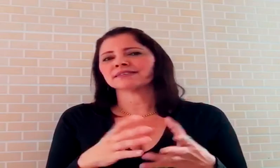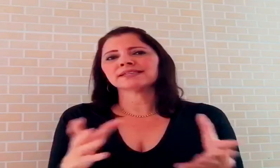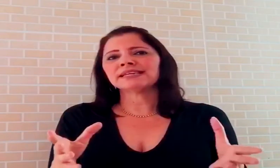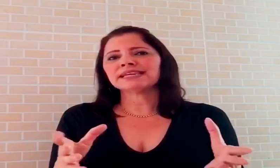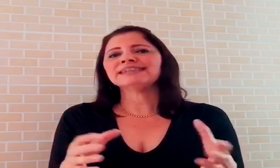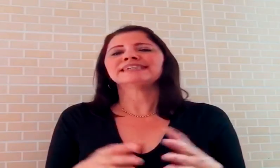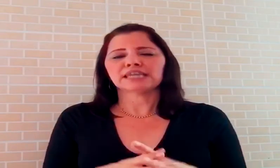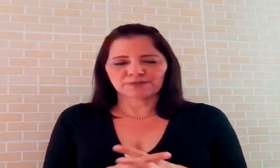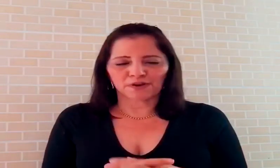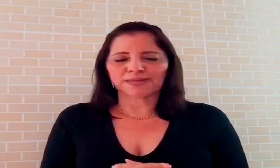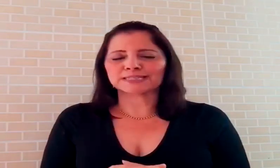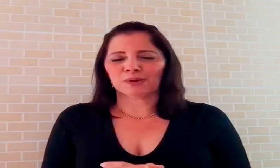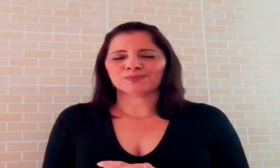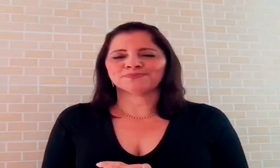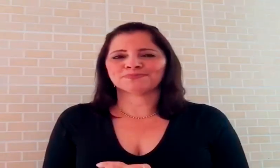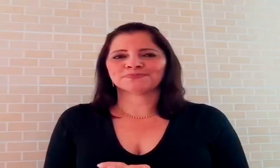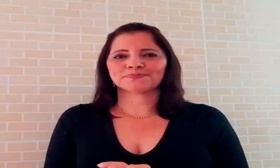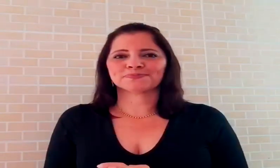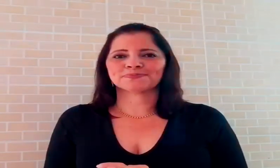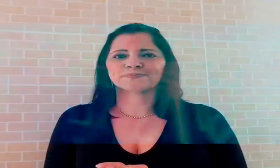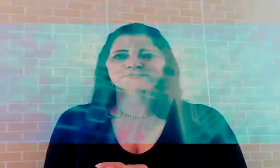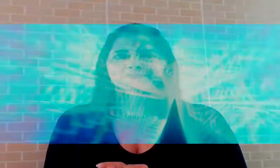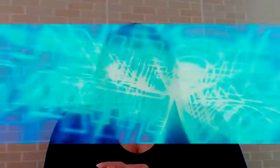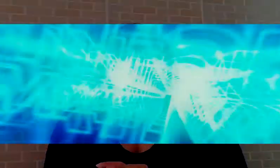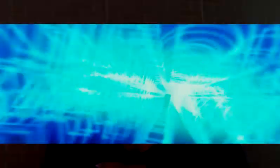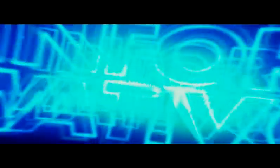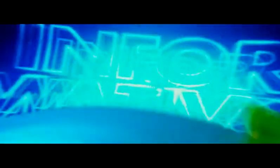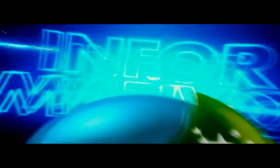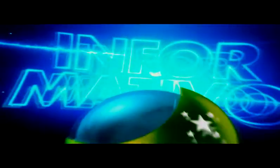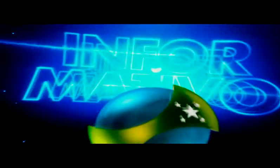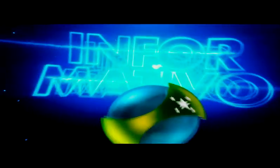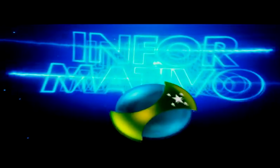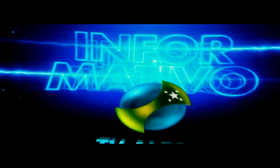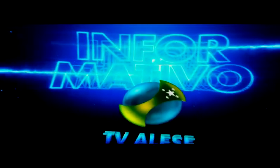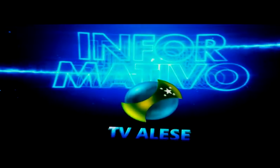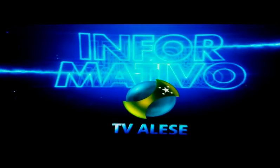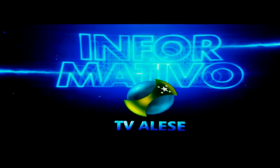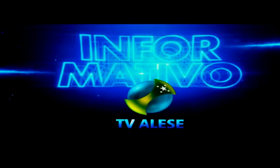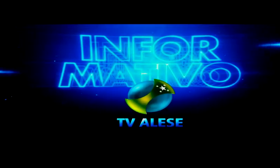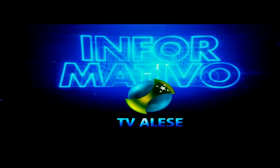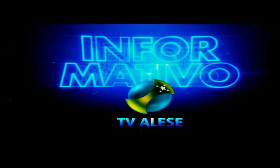Cidadania e Informação.